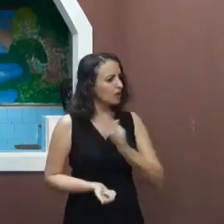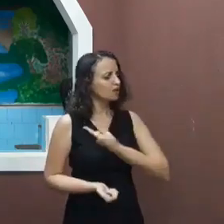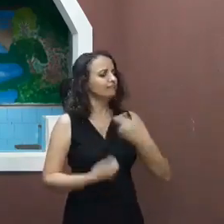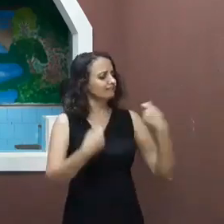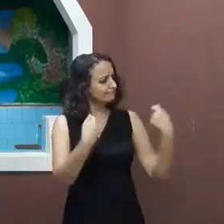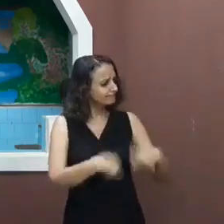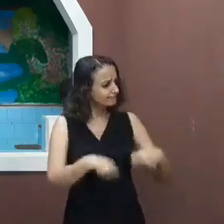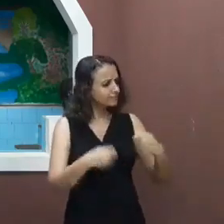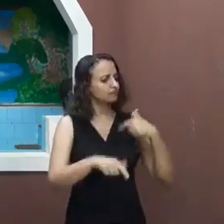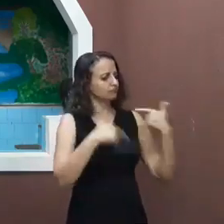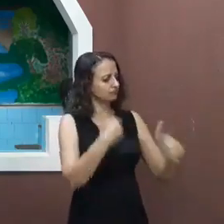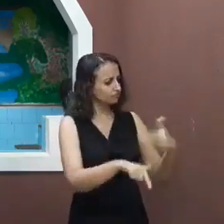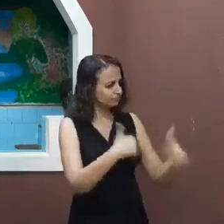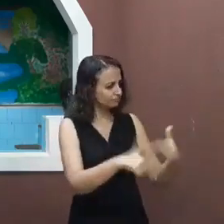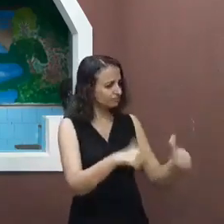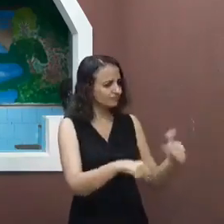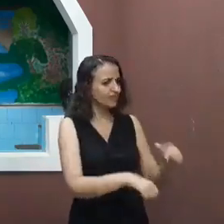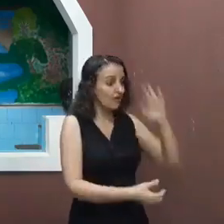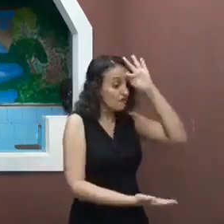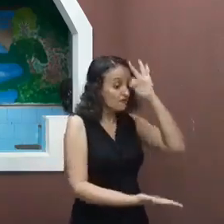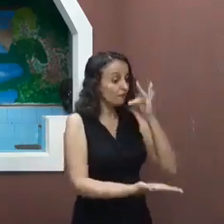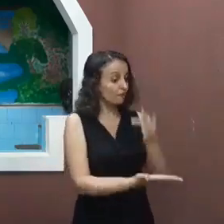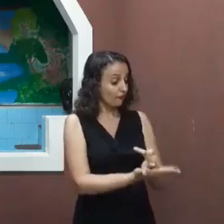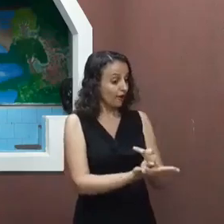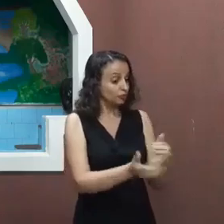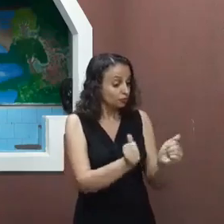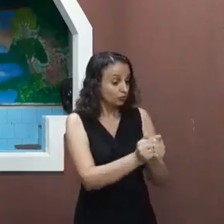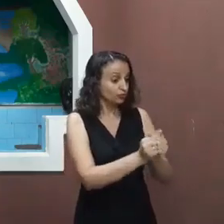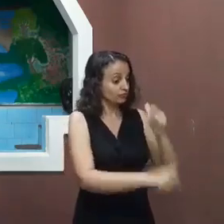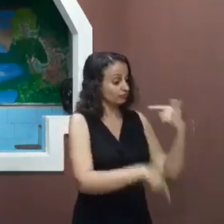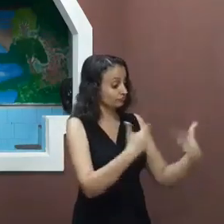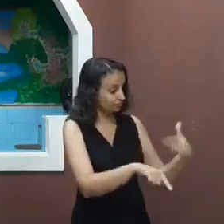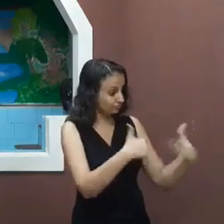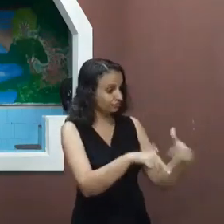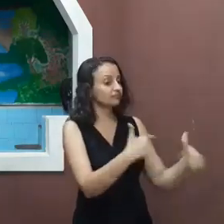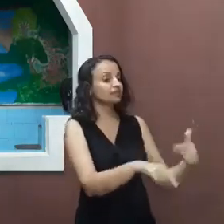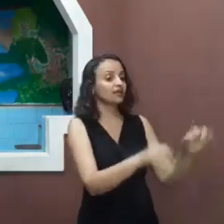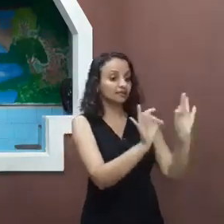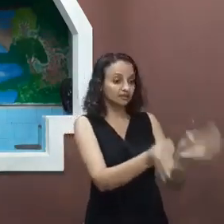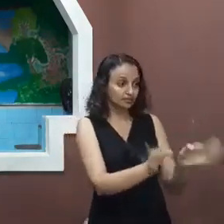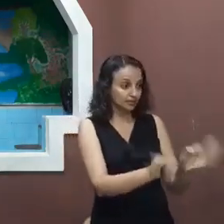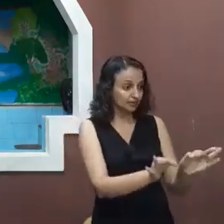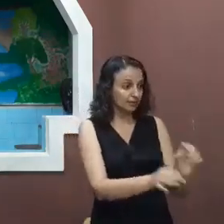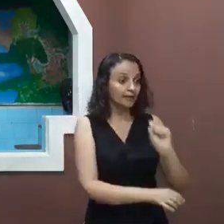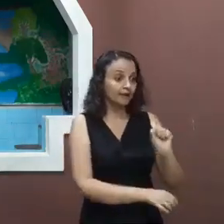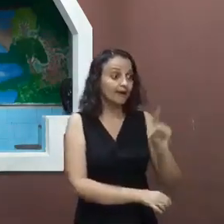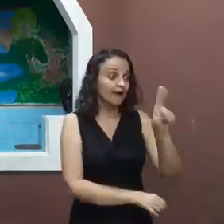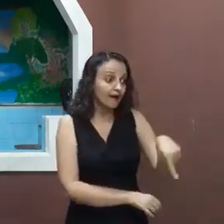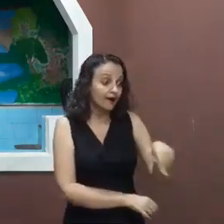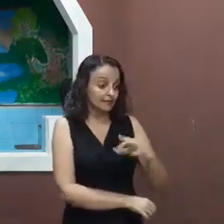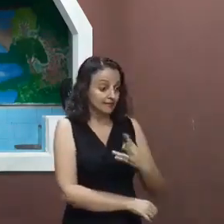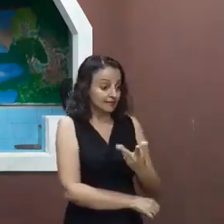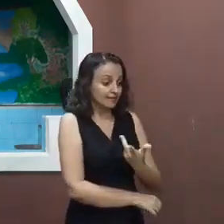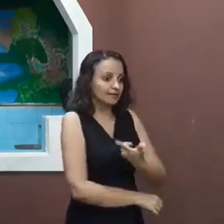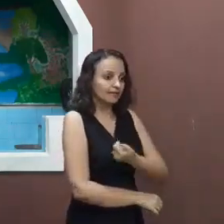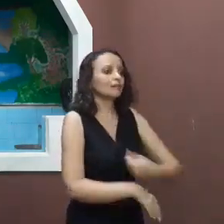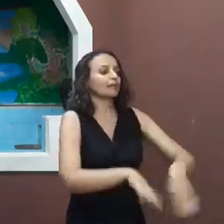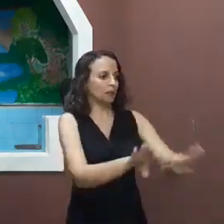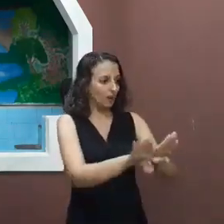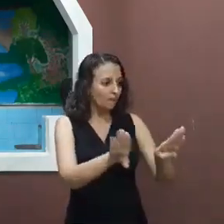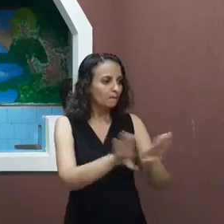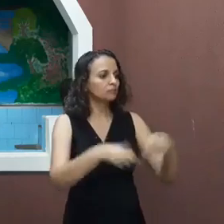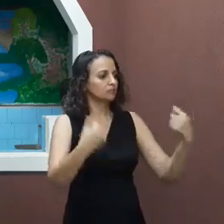mobilizar as coisas do reino de Deus para o bem comum. Deus requer que aquele que é salvo tenha boas